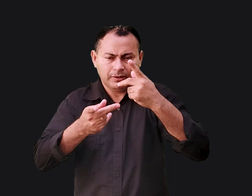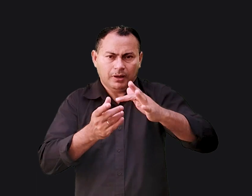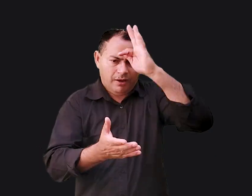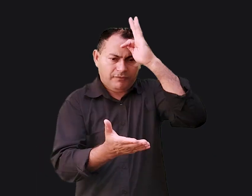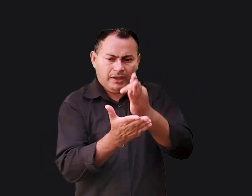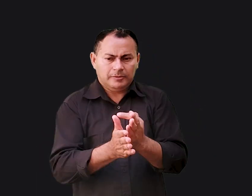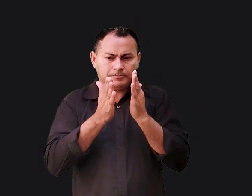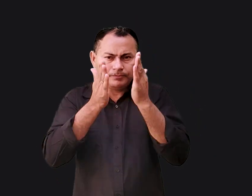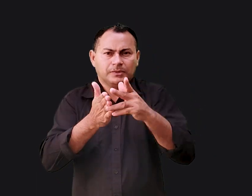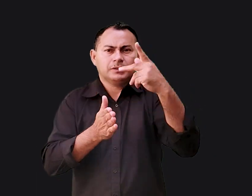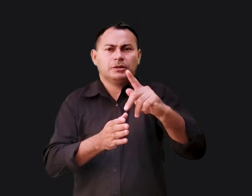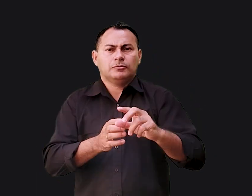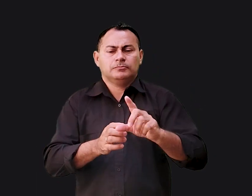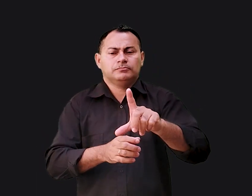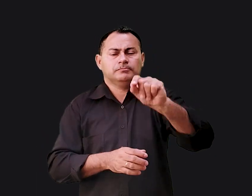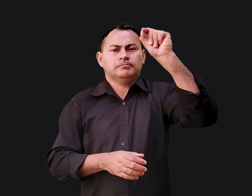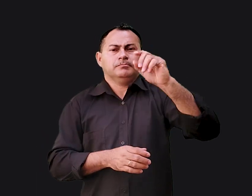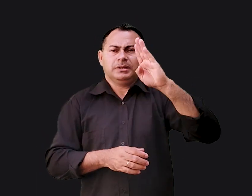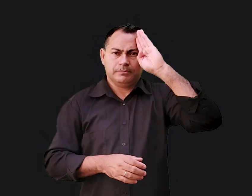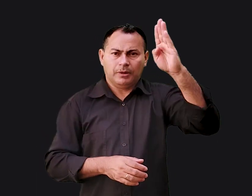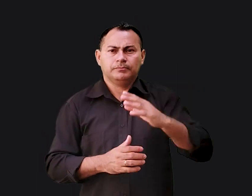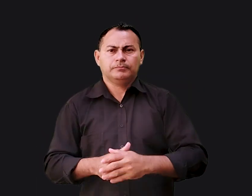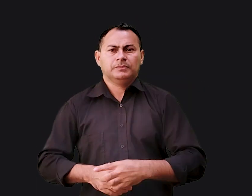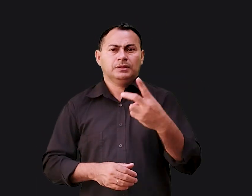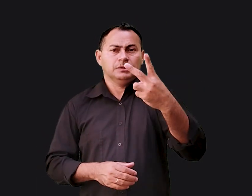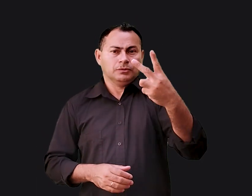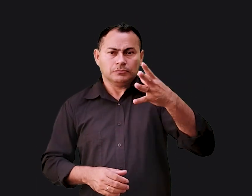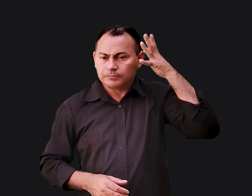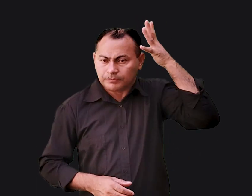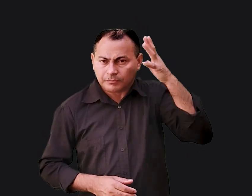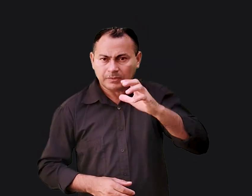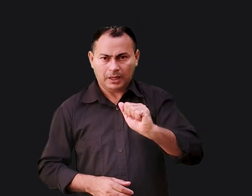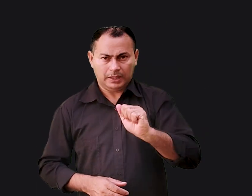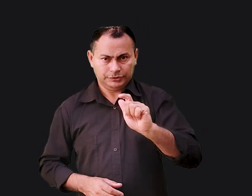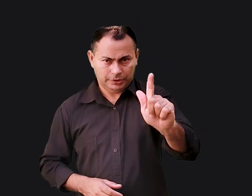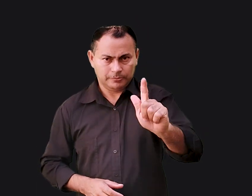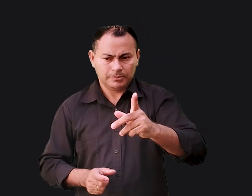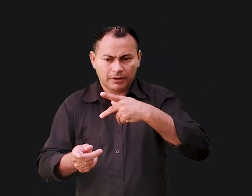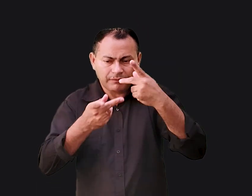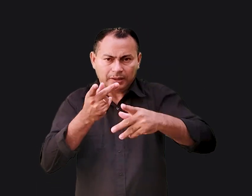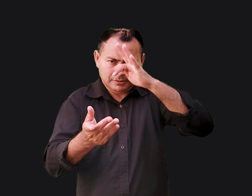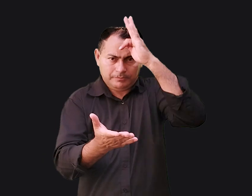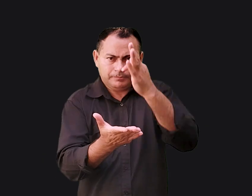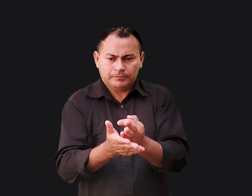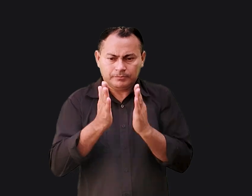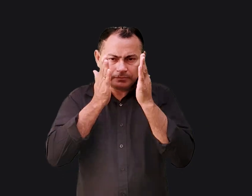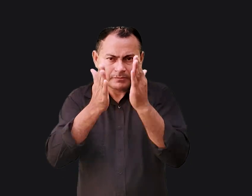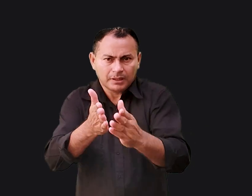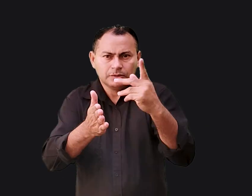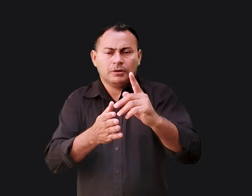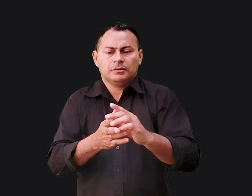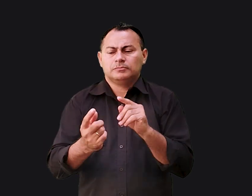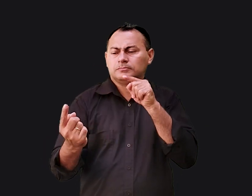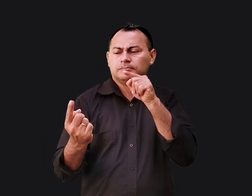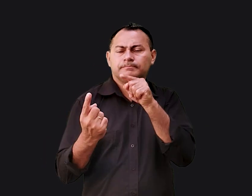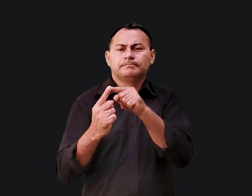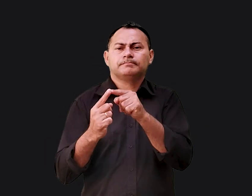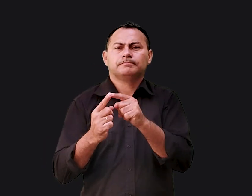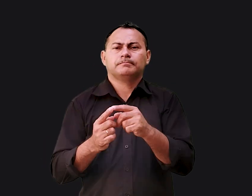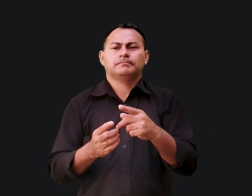fé focalizará suas prioridades. No segundo sermão, Ageu diz: a fé focalizará sua perspectiva.